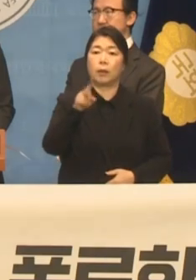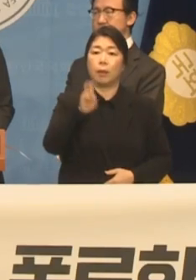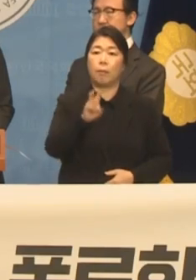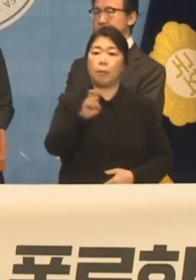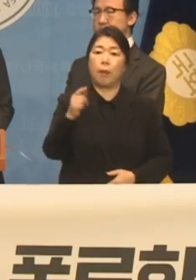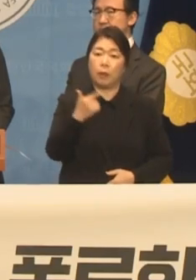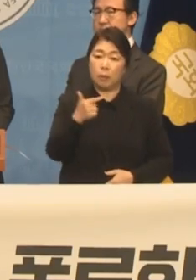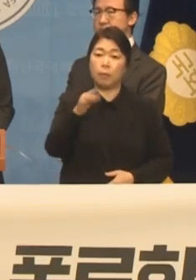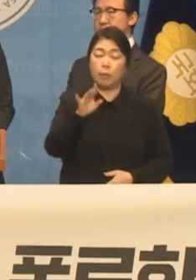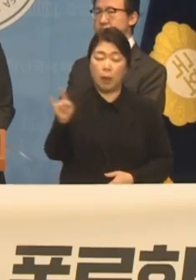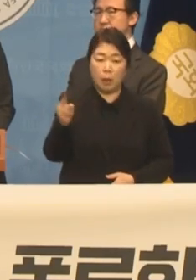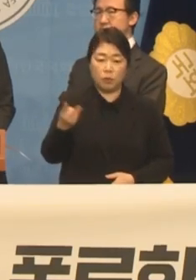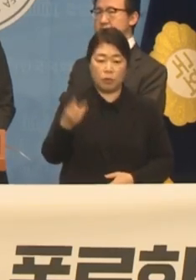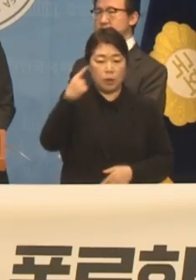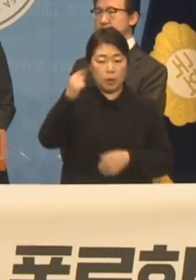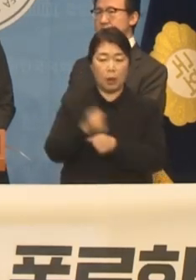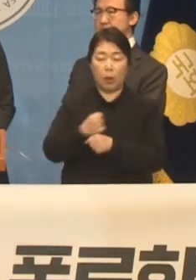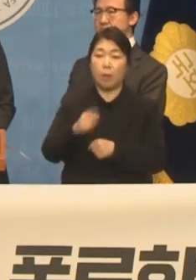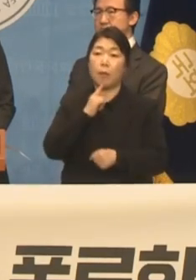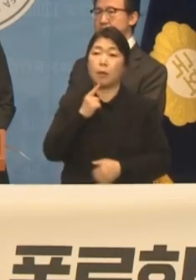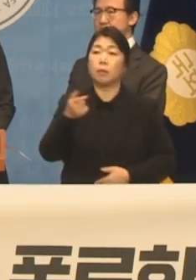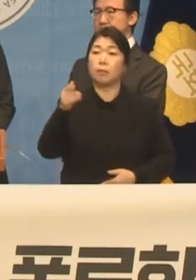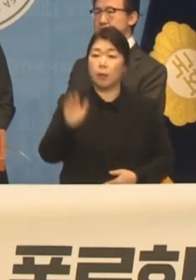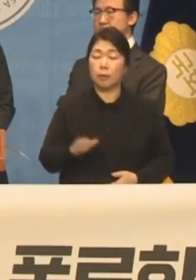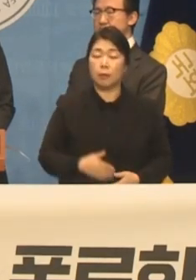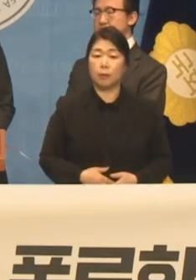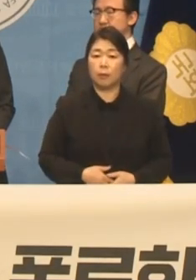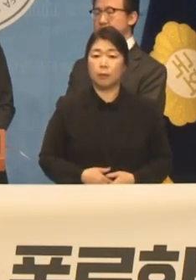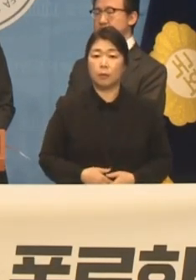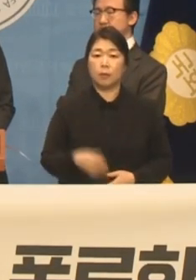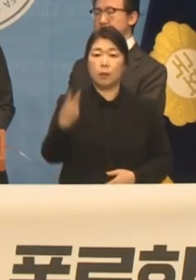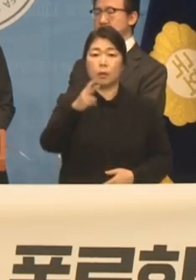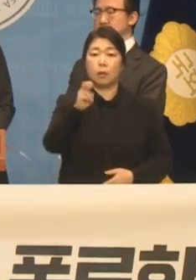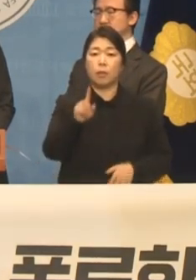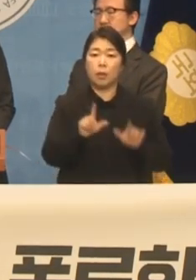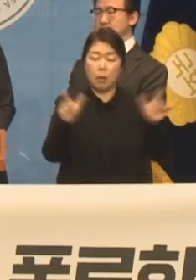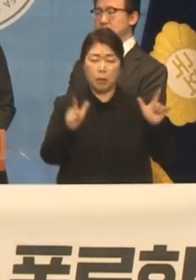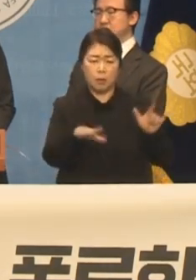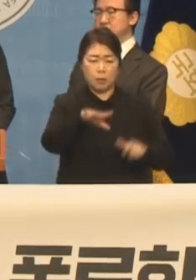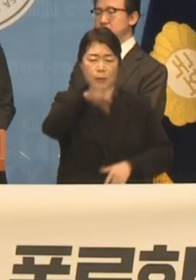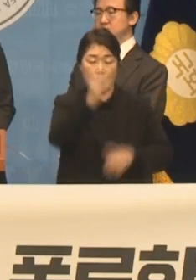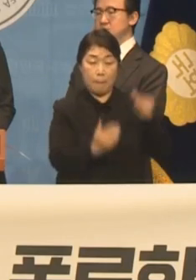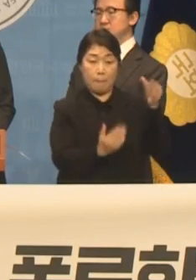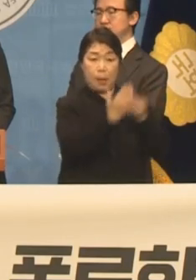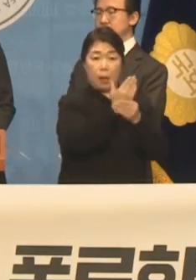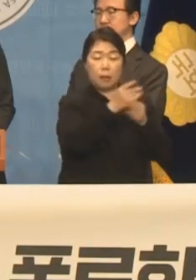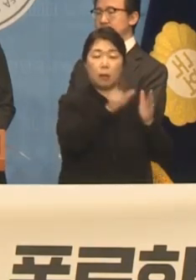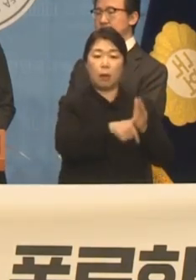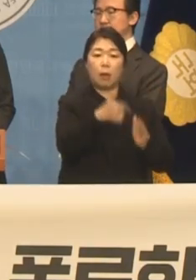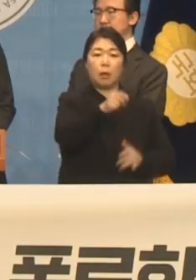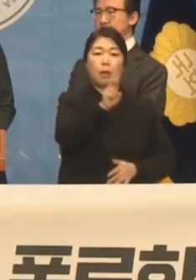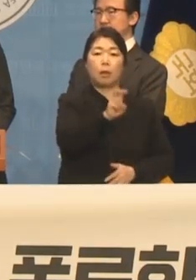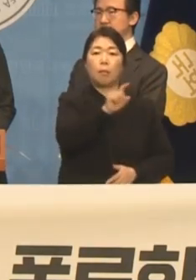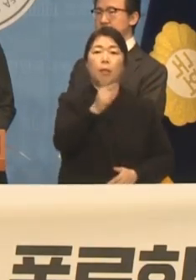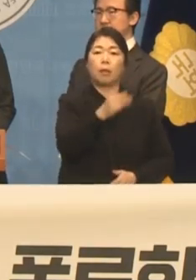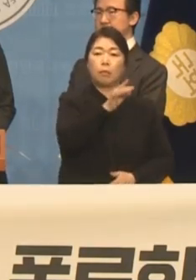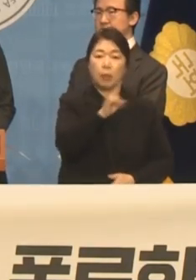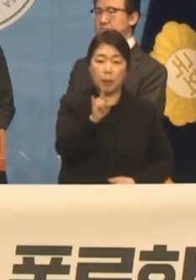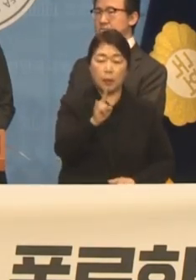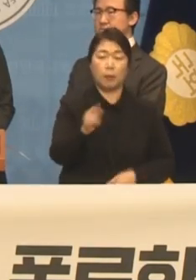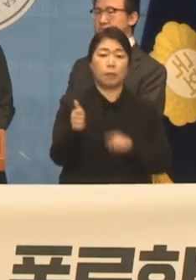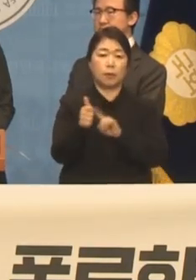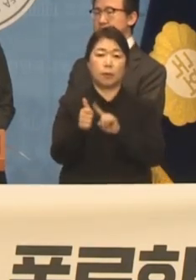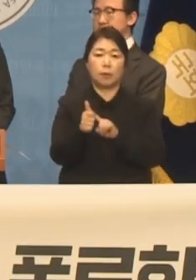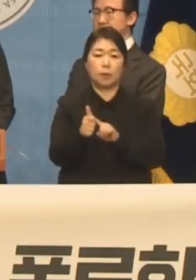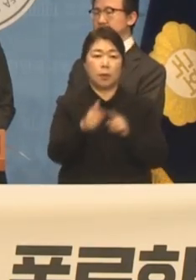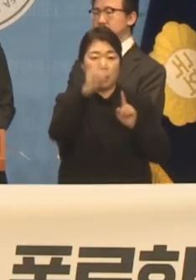일이라고 이야기하지만 2021년이 사이 터졌을 때는 하기